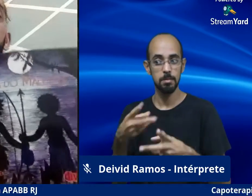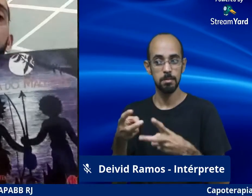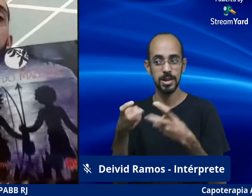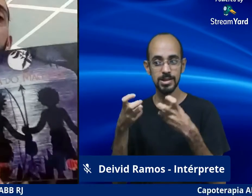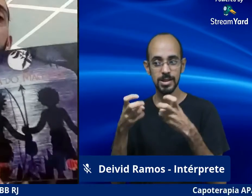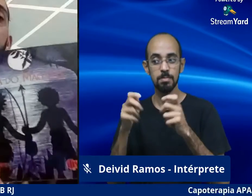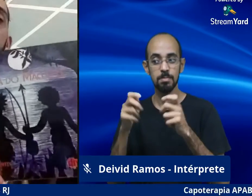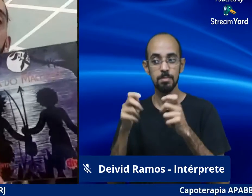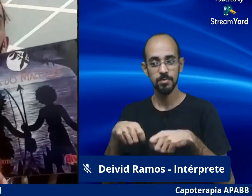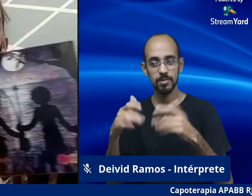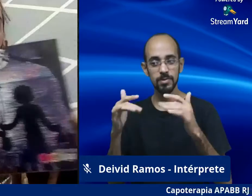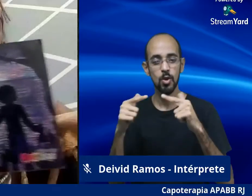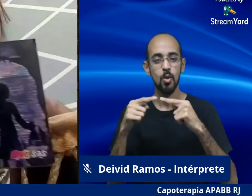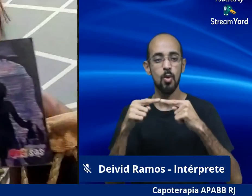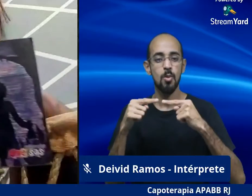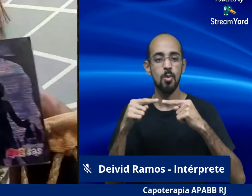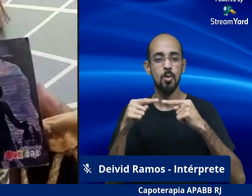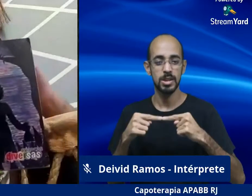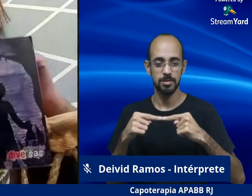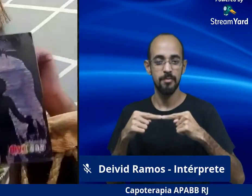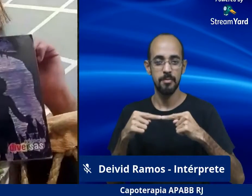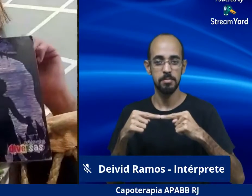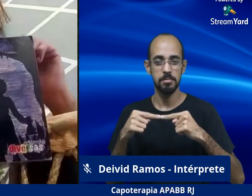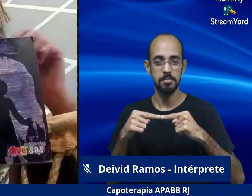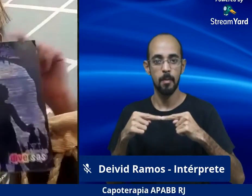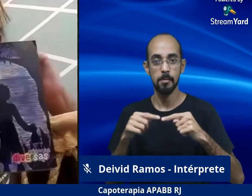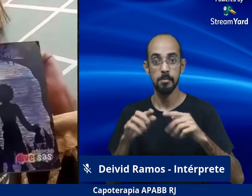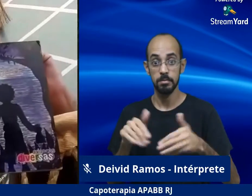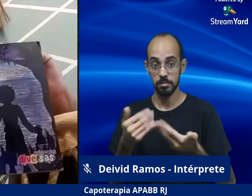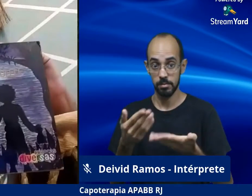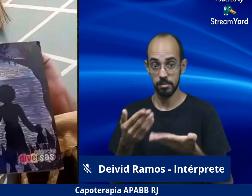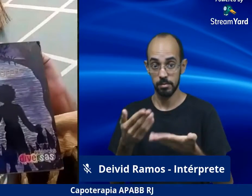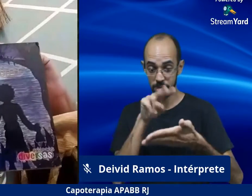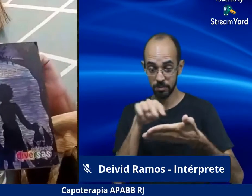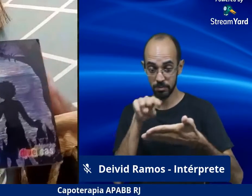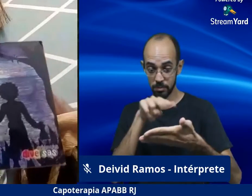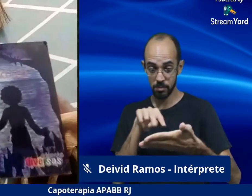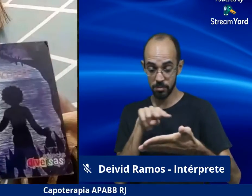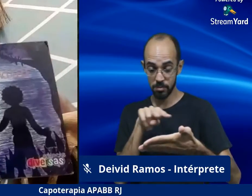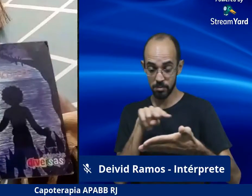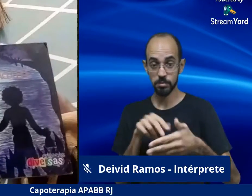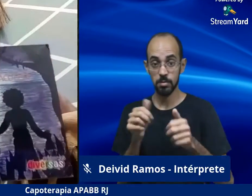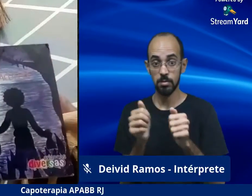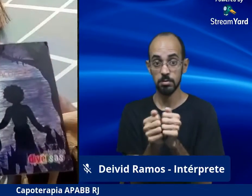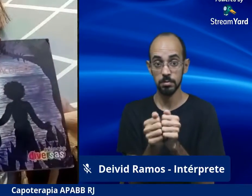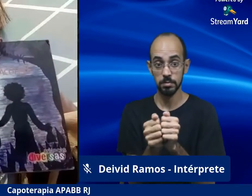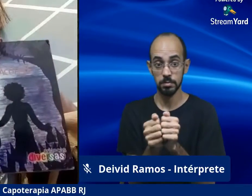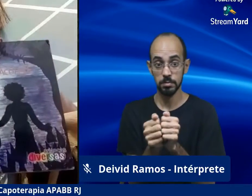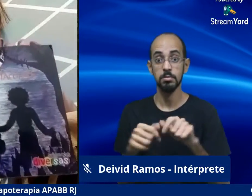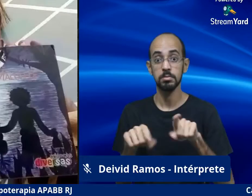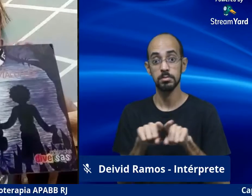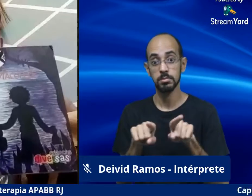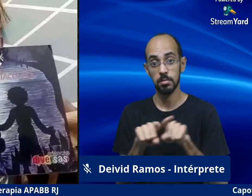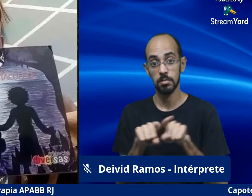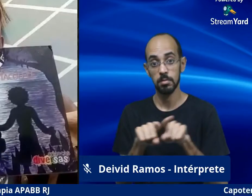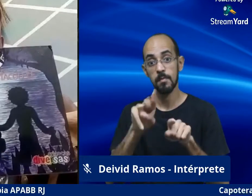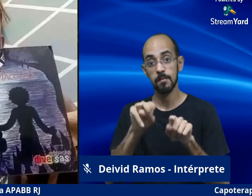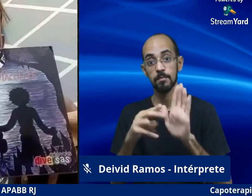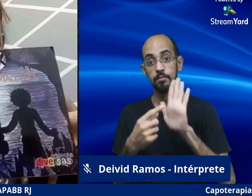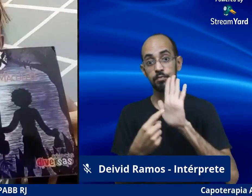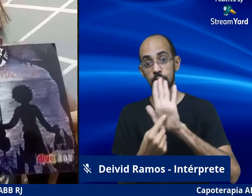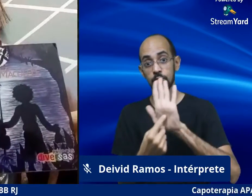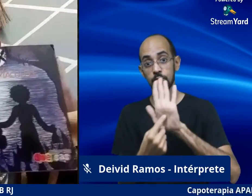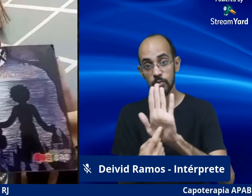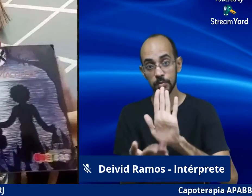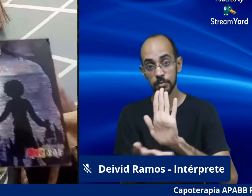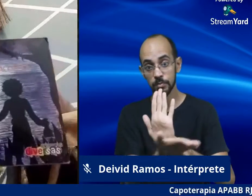Eu vou aqui ler o livro e junto, ao mesmo tempo que eu estou lendo o livro, eu vou mostrando aqui, né, e